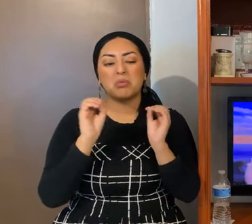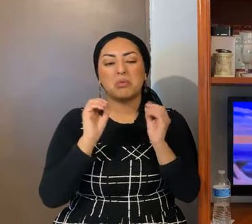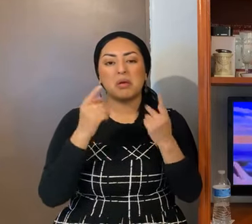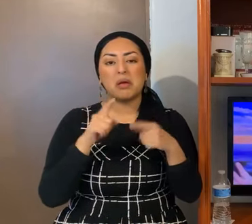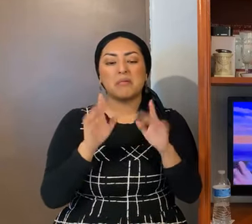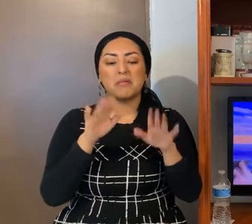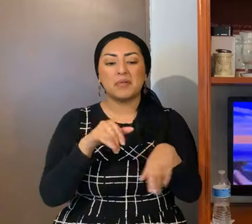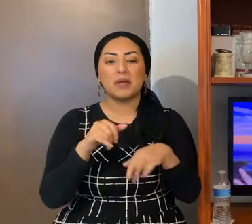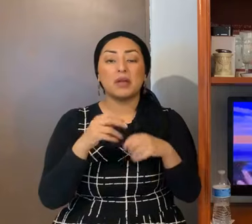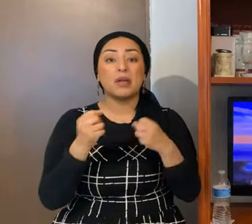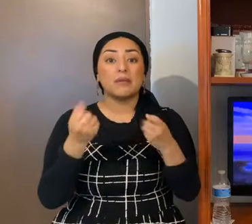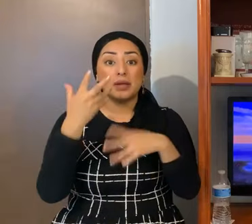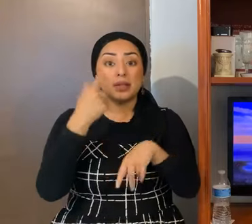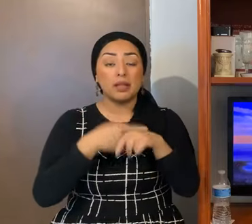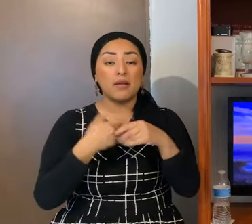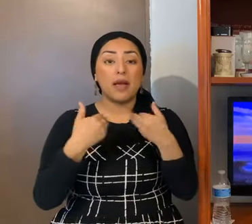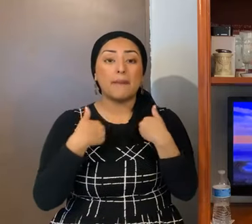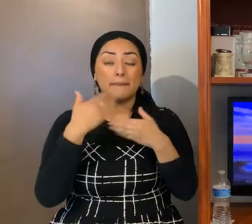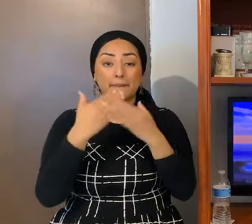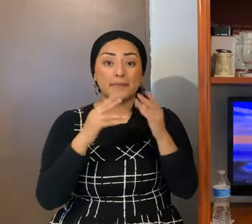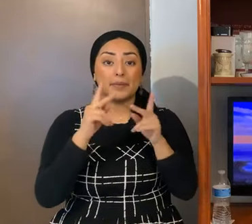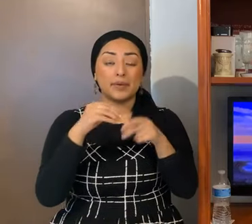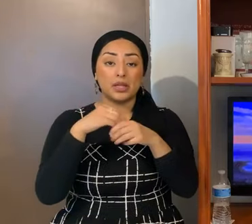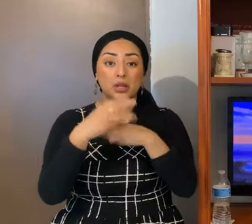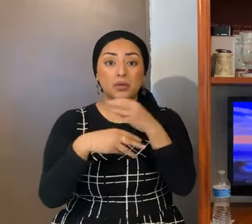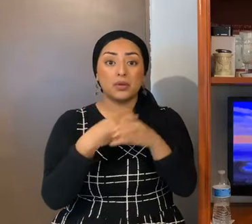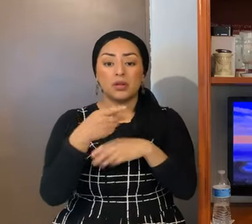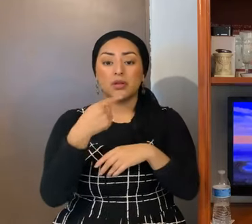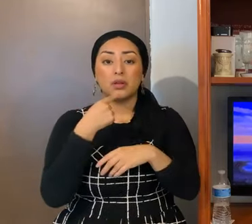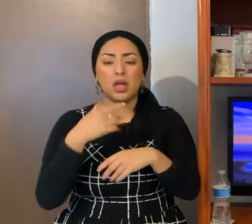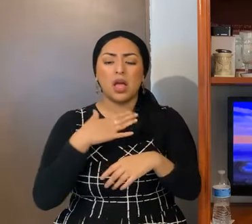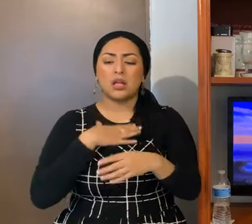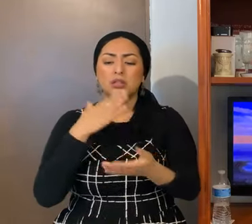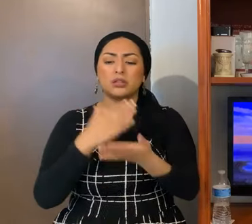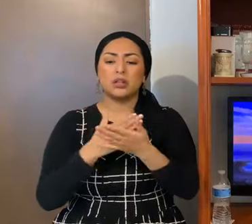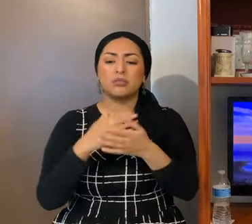Muchas veces hay personas en el mundo que dicen, bueno, yo dejé de